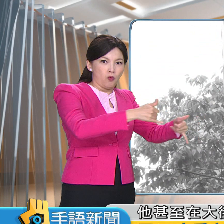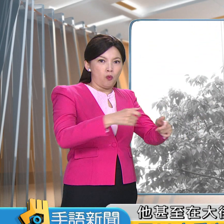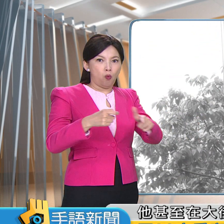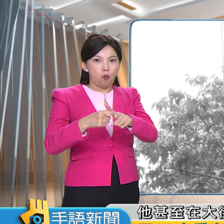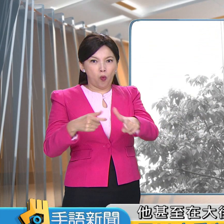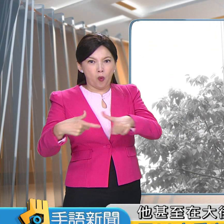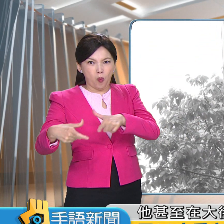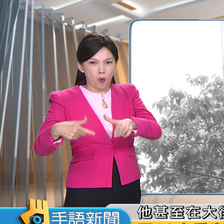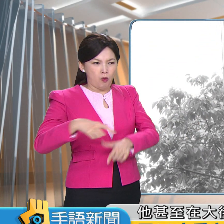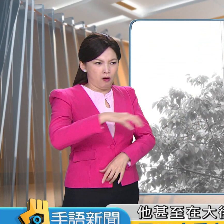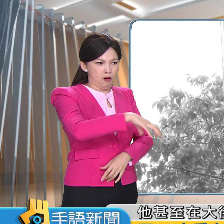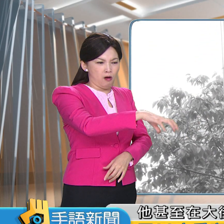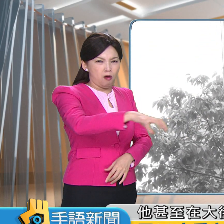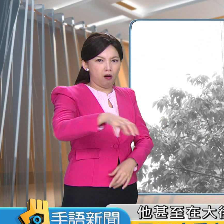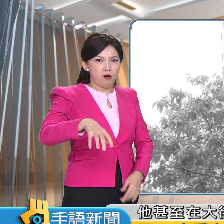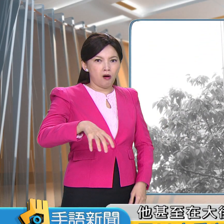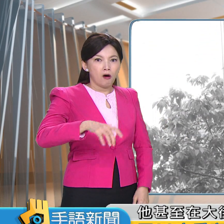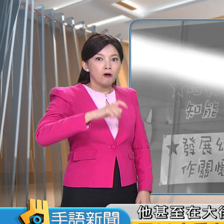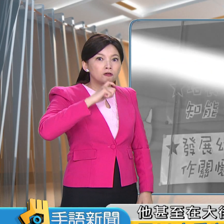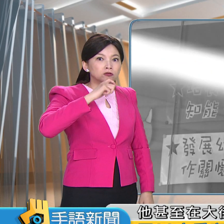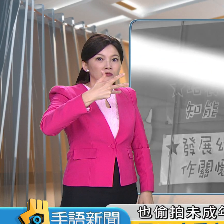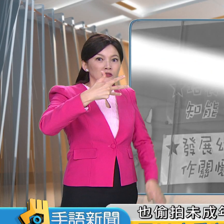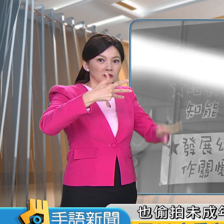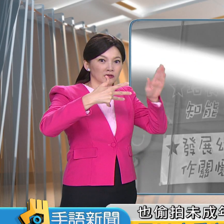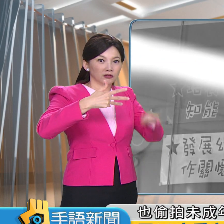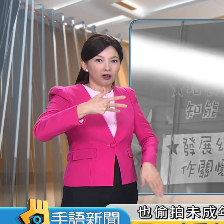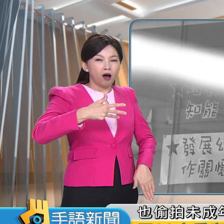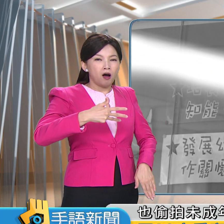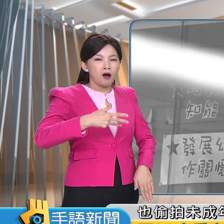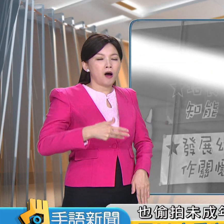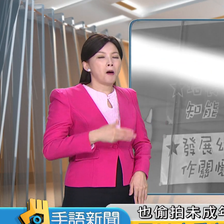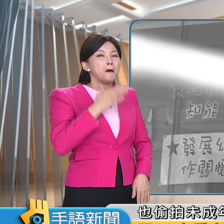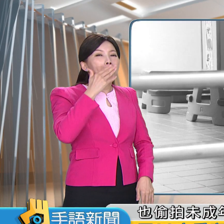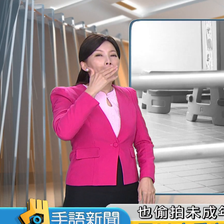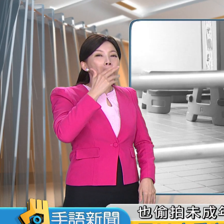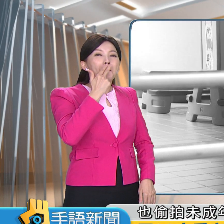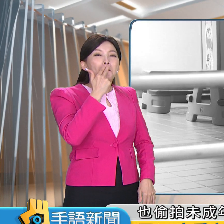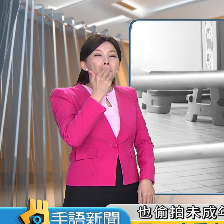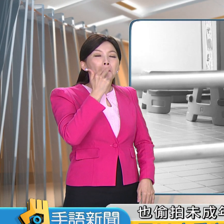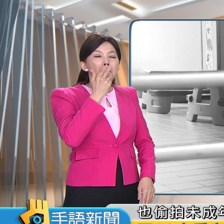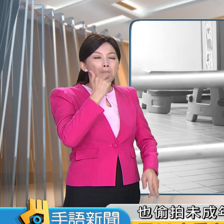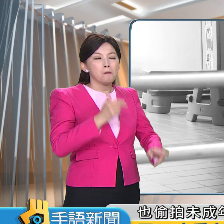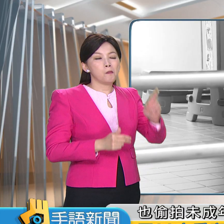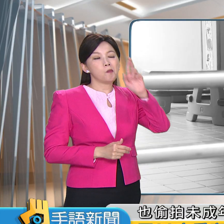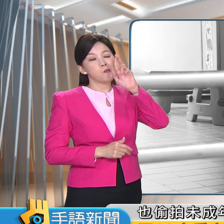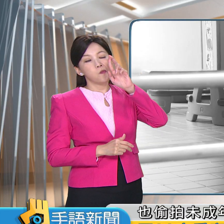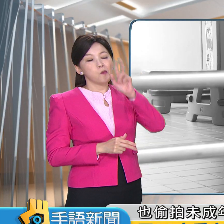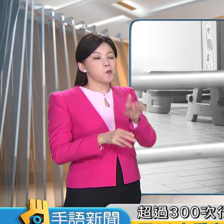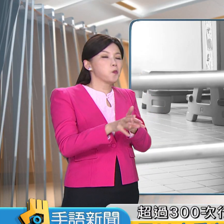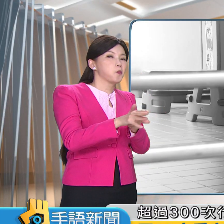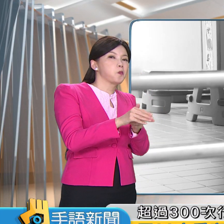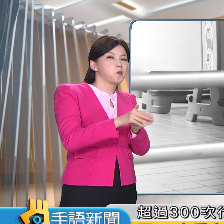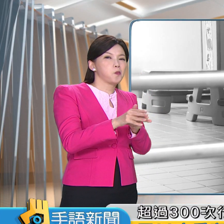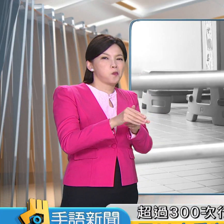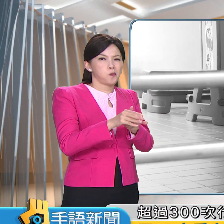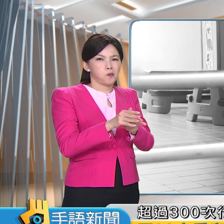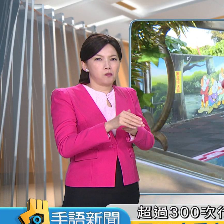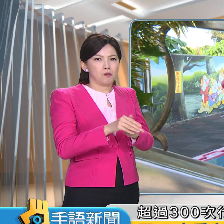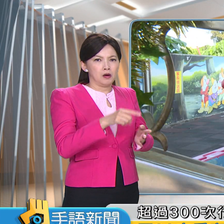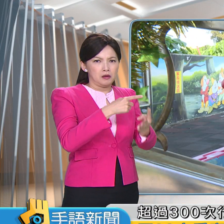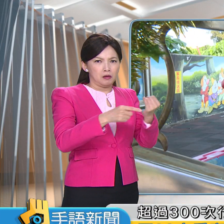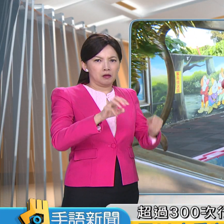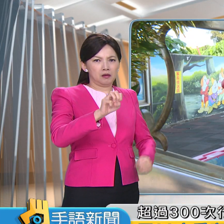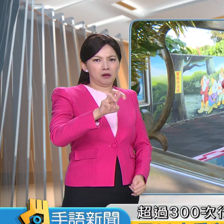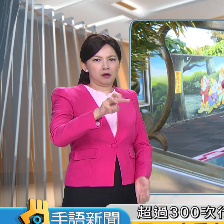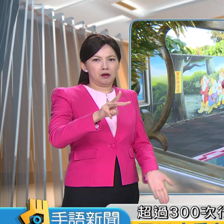大街公園等公共場所也偷拍未成年的性私密影像超過三百次